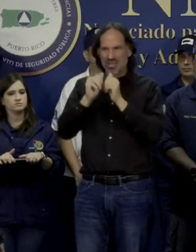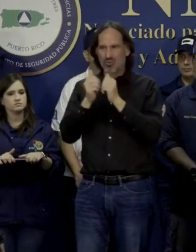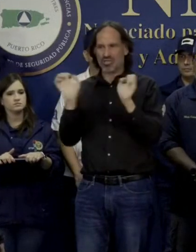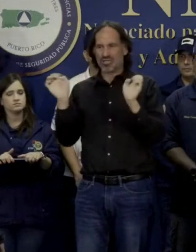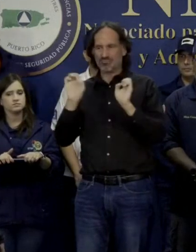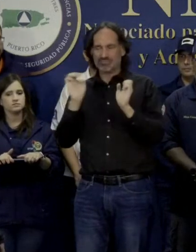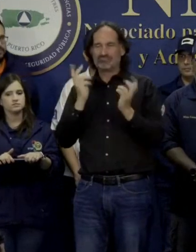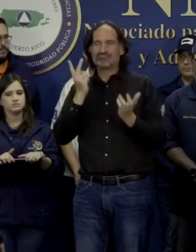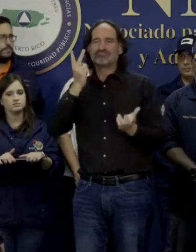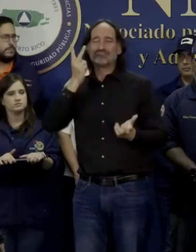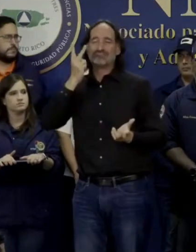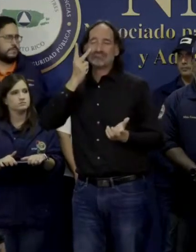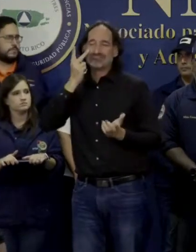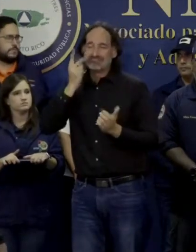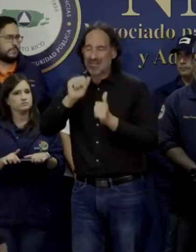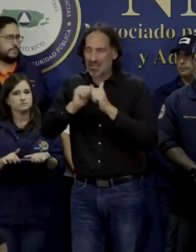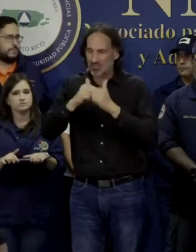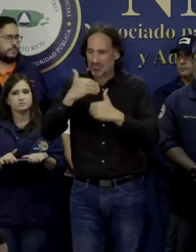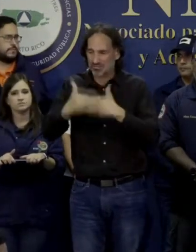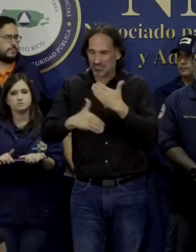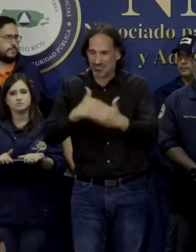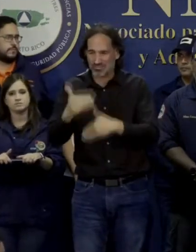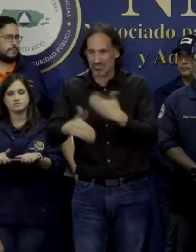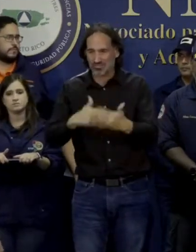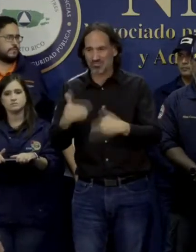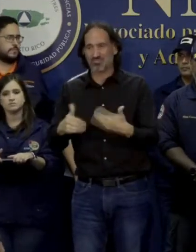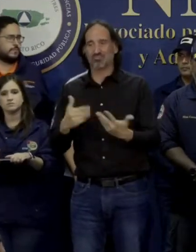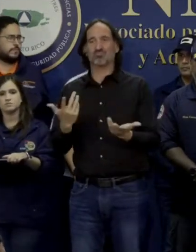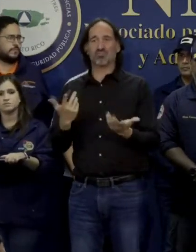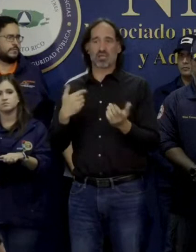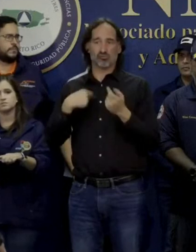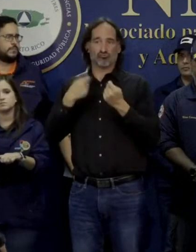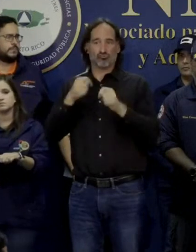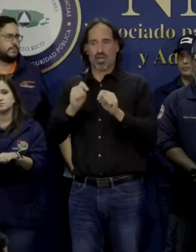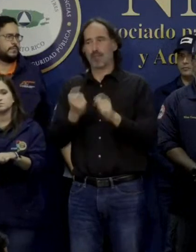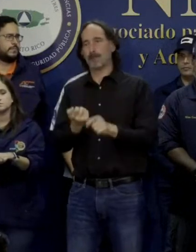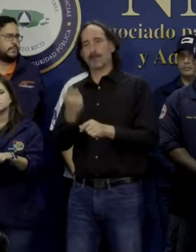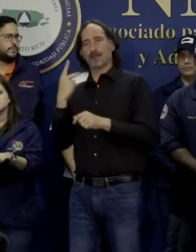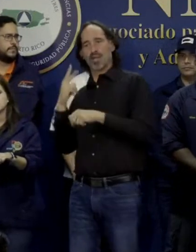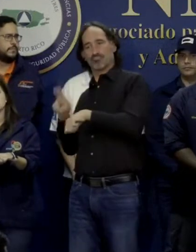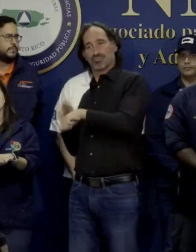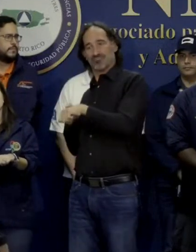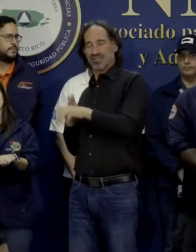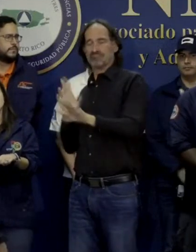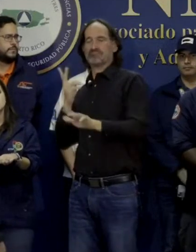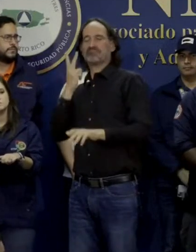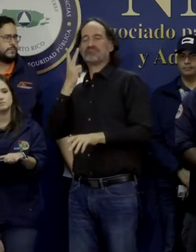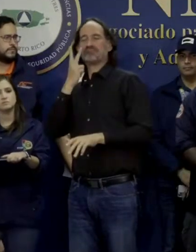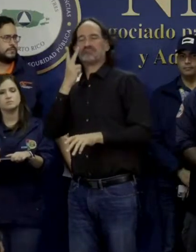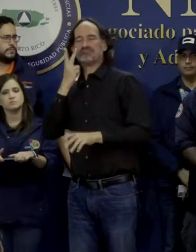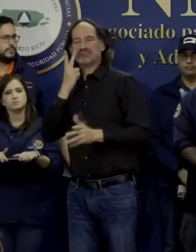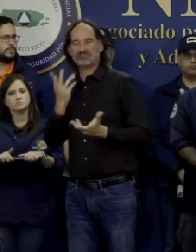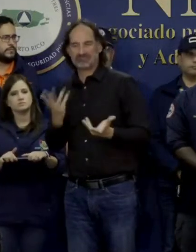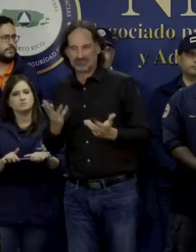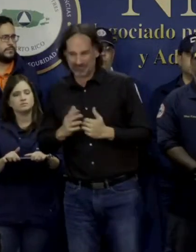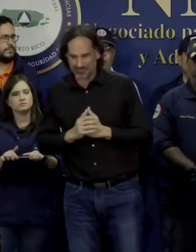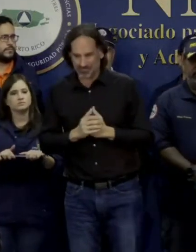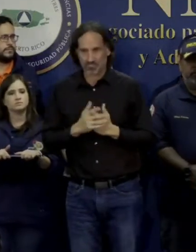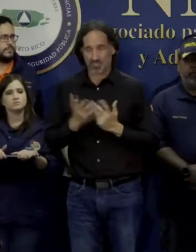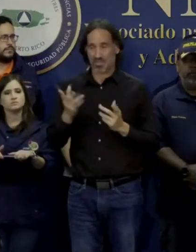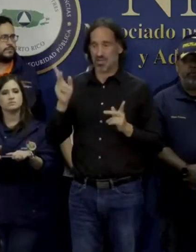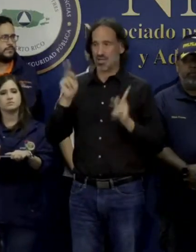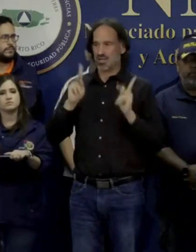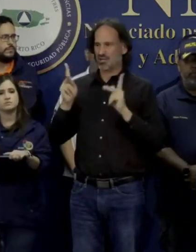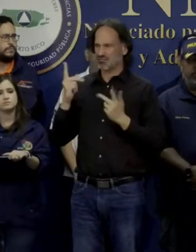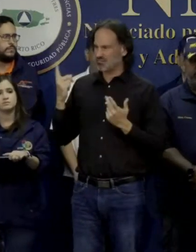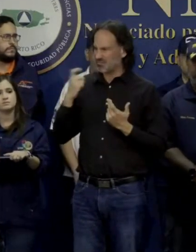se puede recuperar ese puente. Las personas a veces preguntan cómo se explica que se invirtiera ese dinero